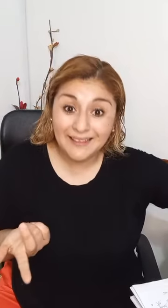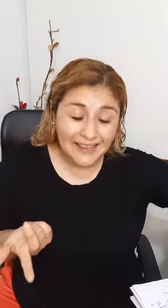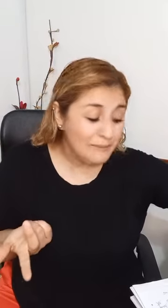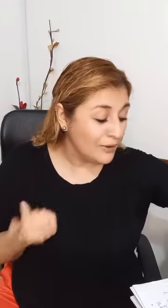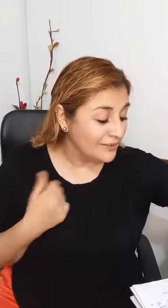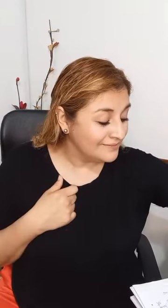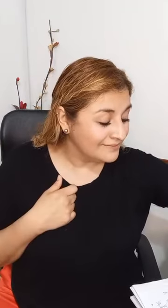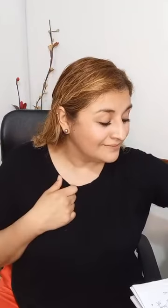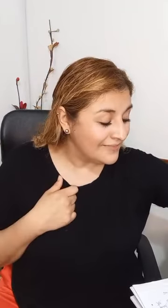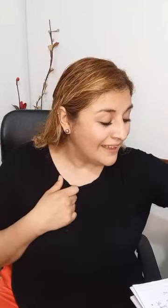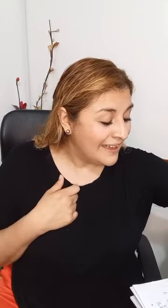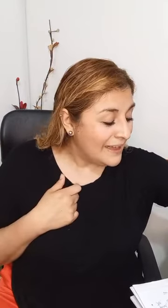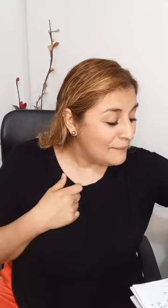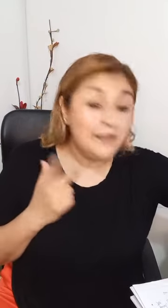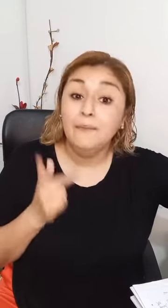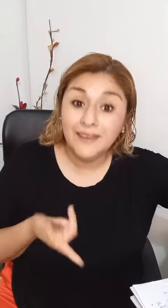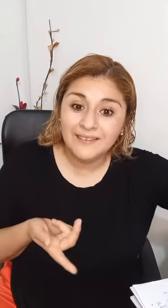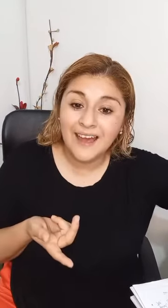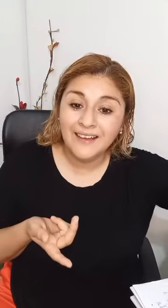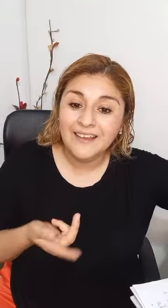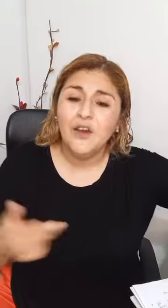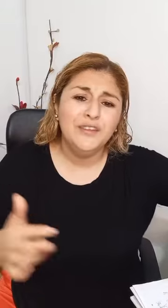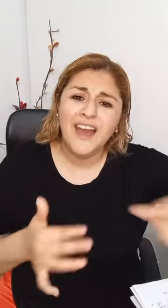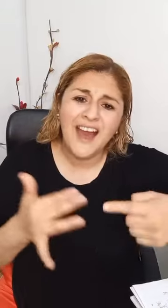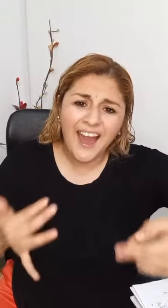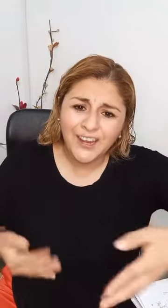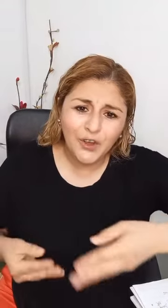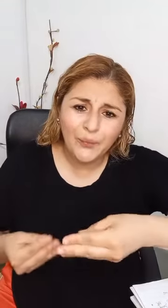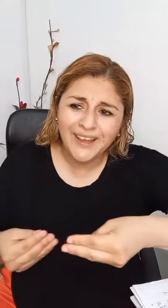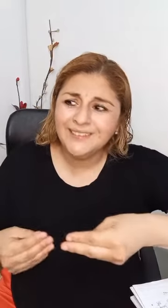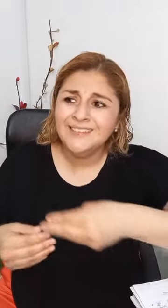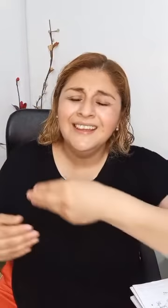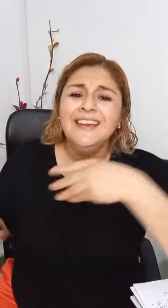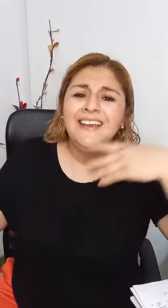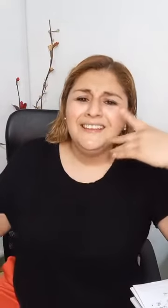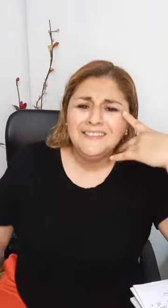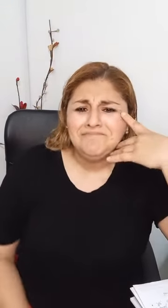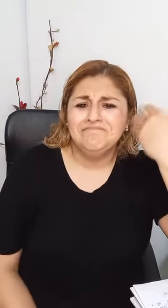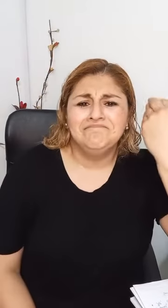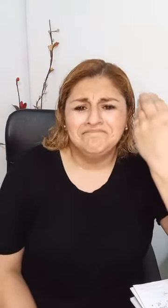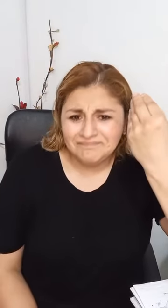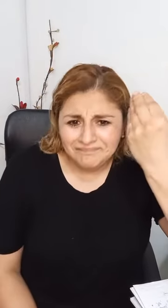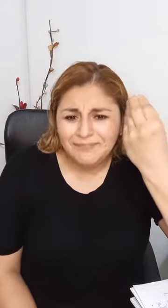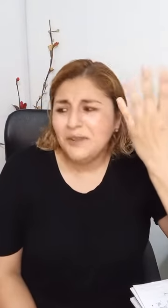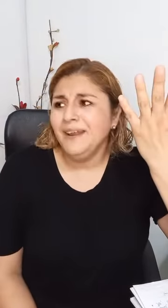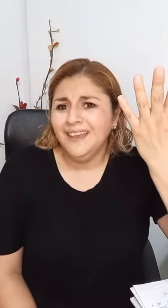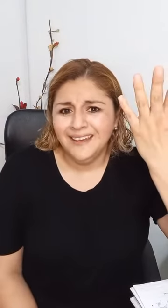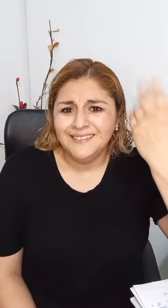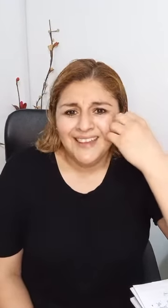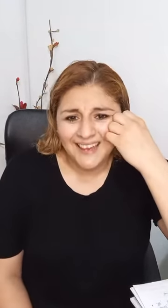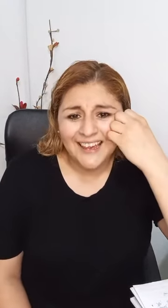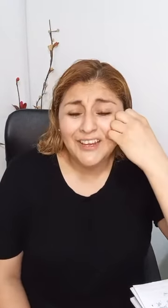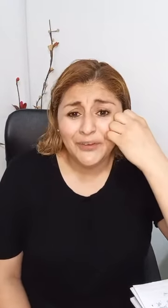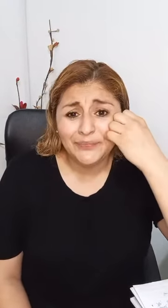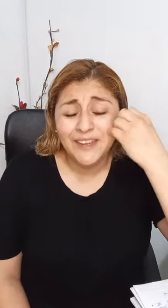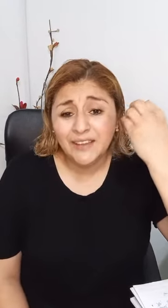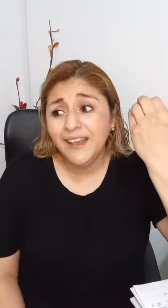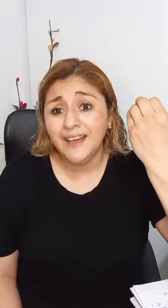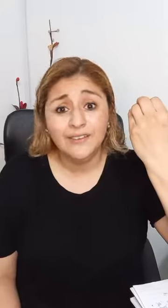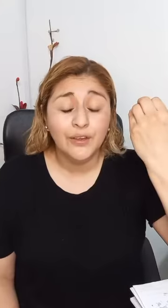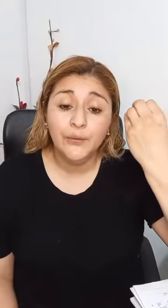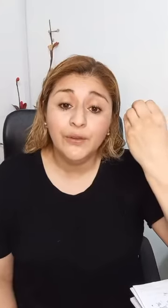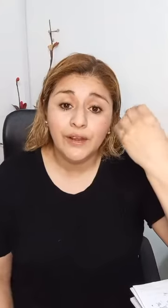astigmatismo, presbicia. O sea, hay nombres que dicen, ¿pero para qué? No,